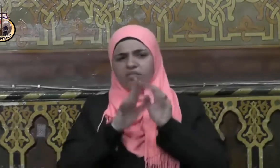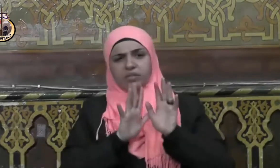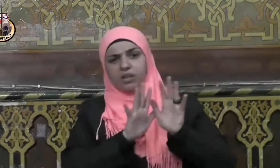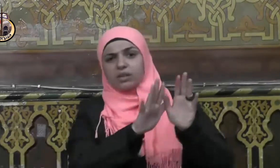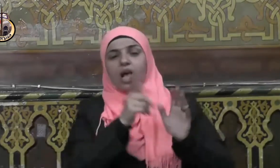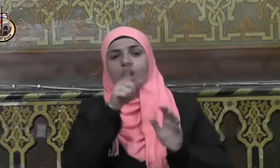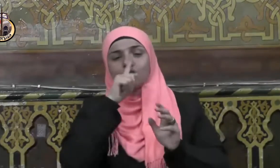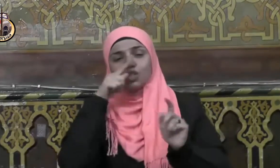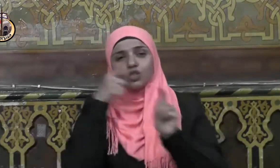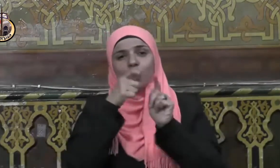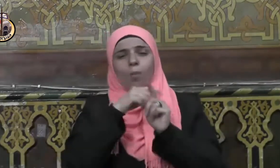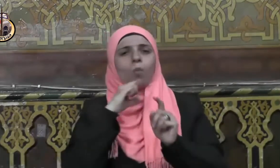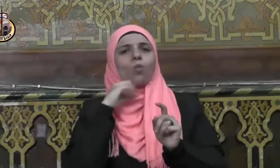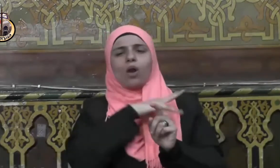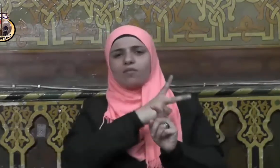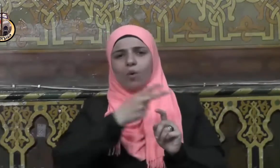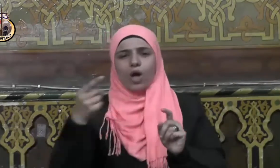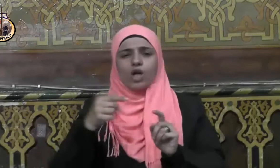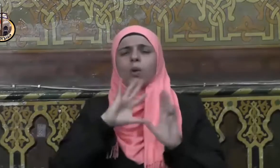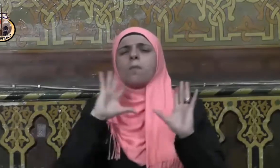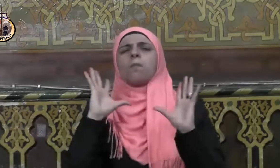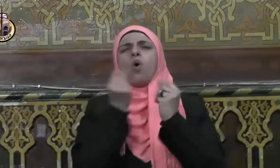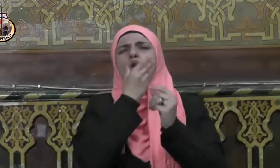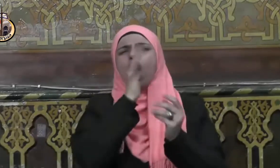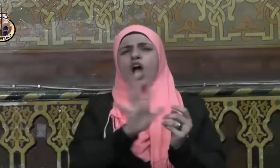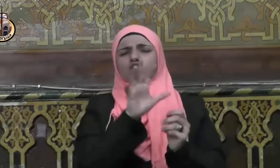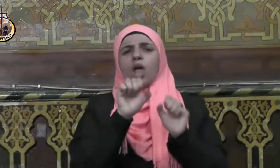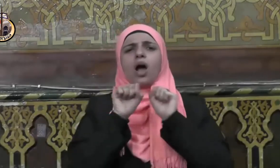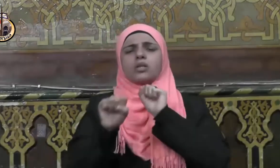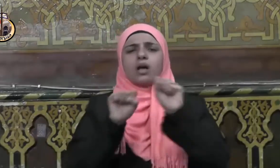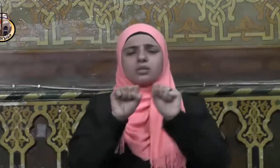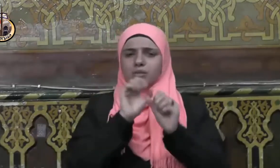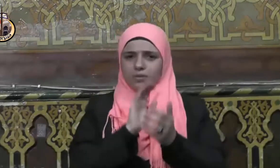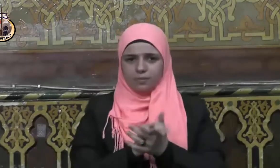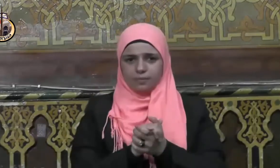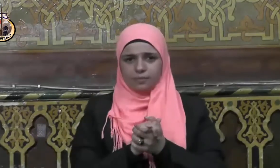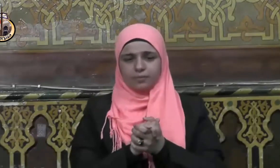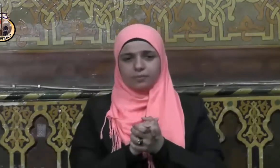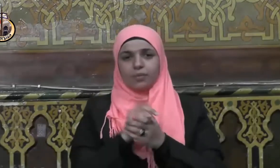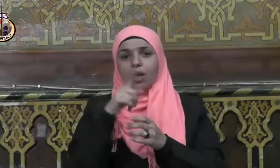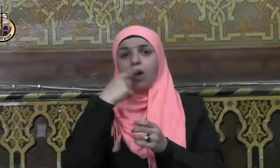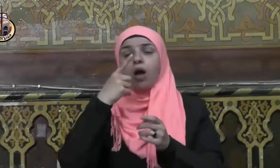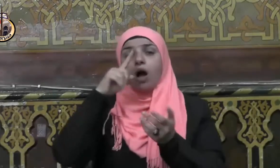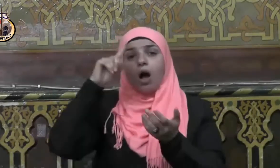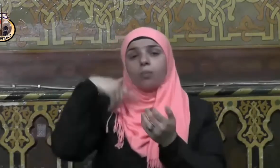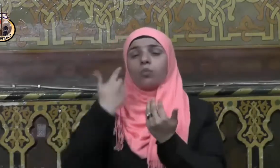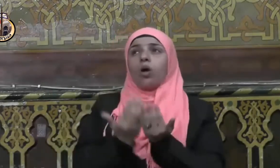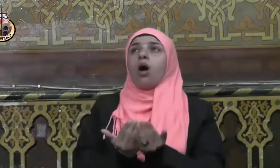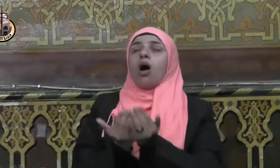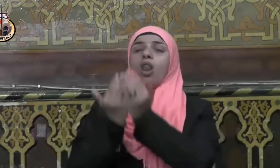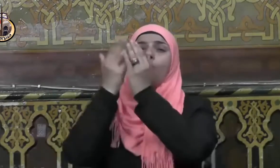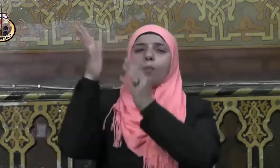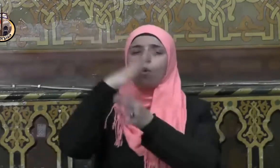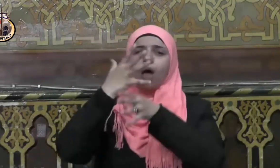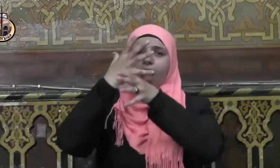والبغي بكل ألوانهما وأشكالهما. فاللهم أمنا في